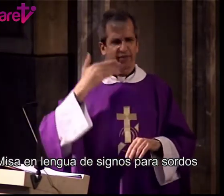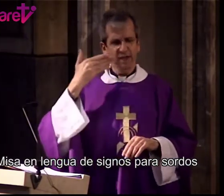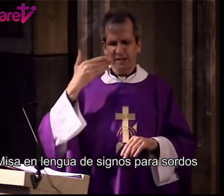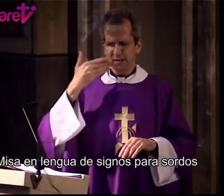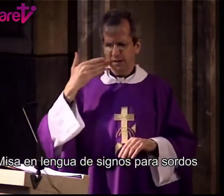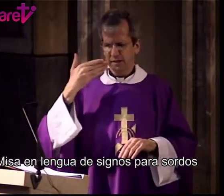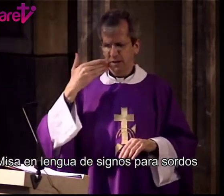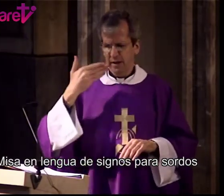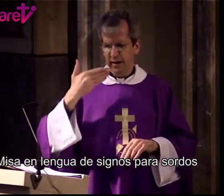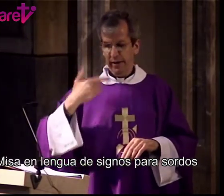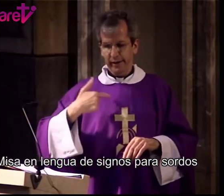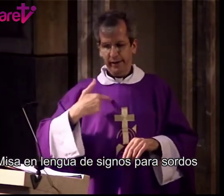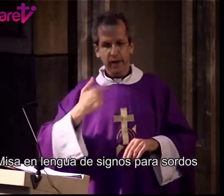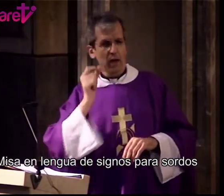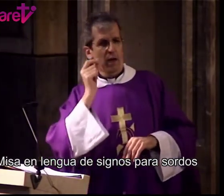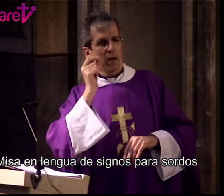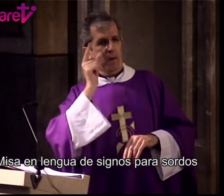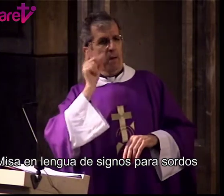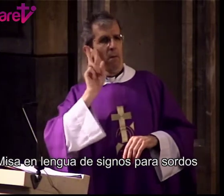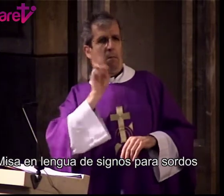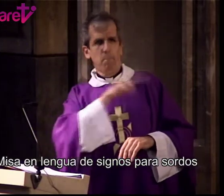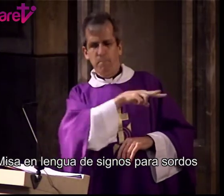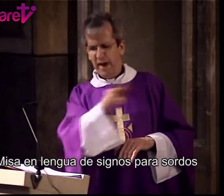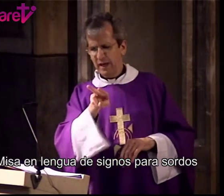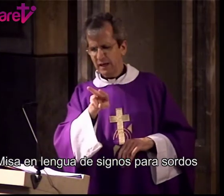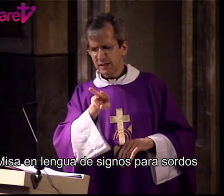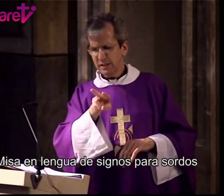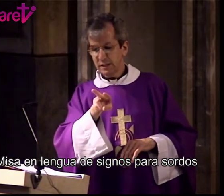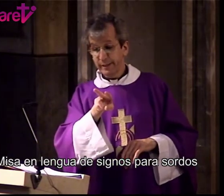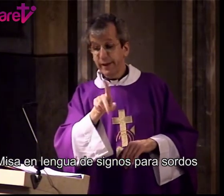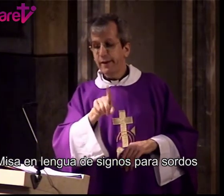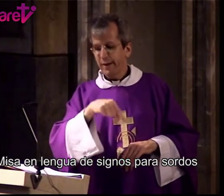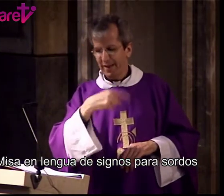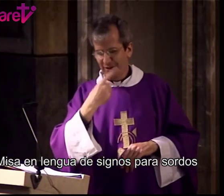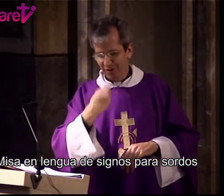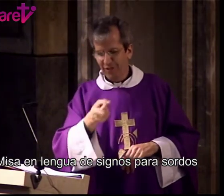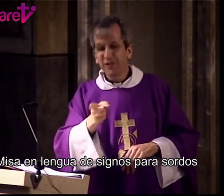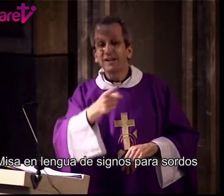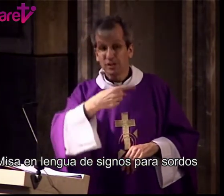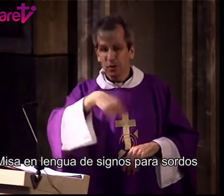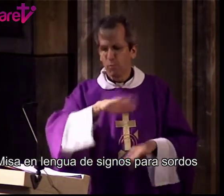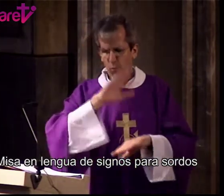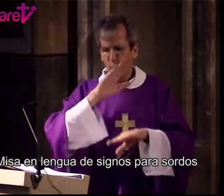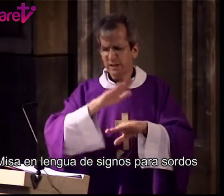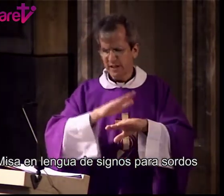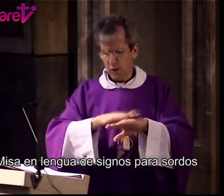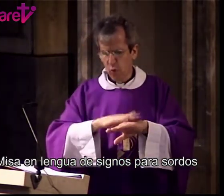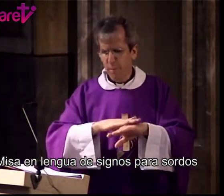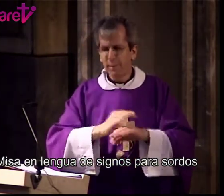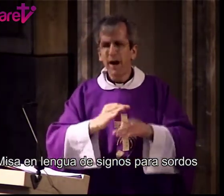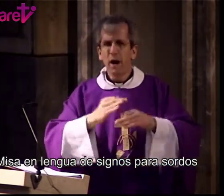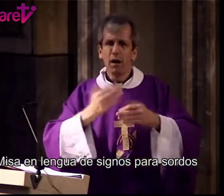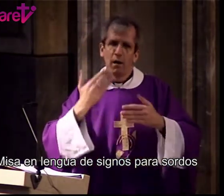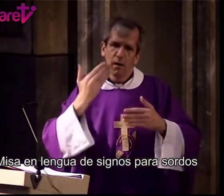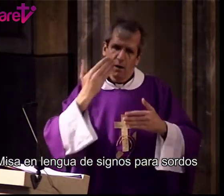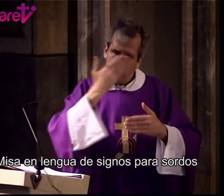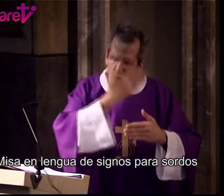decís que veis, entonces vuestra culpa os